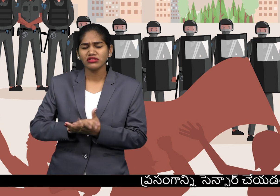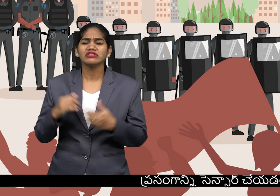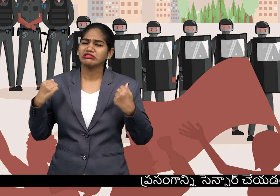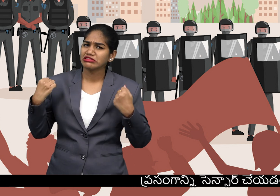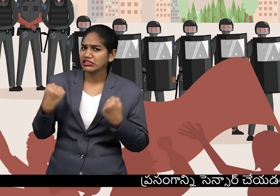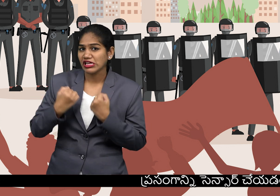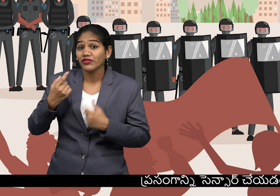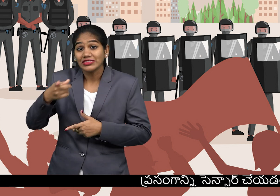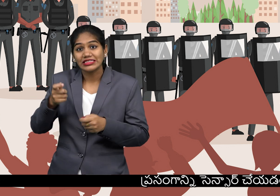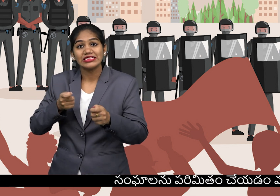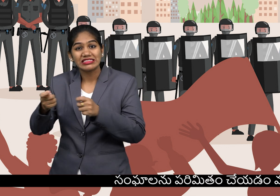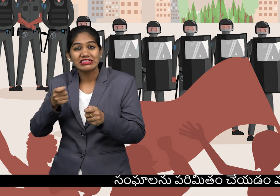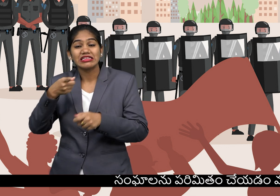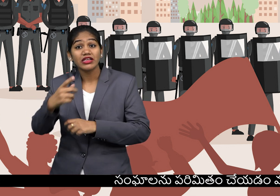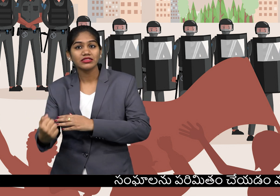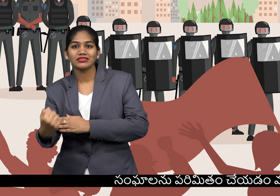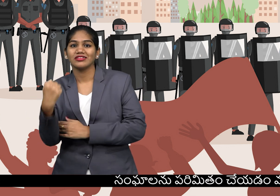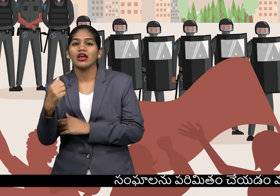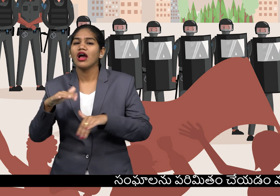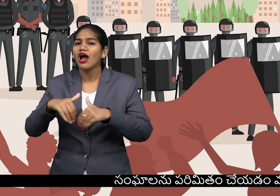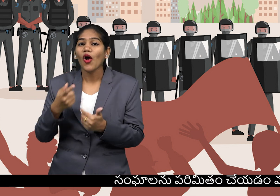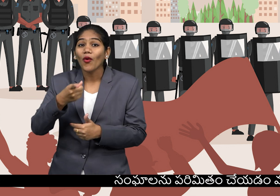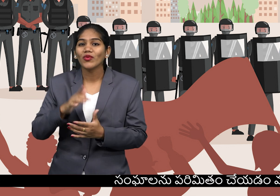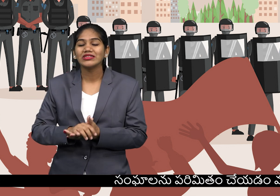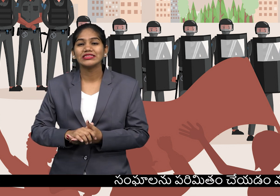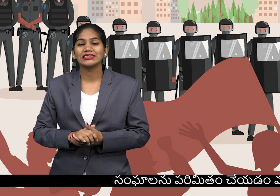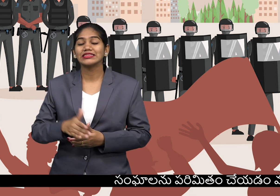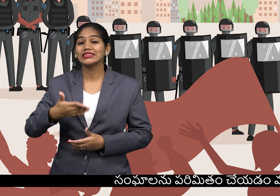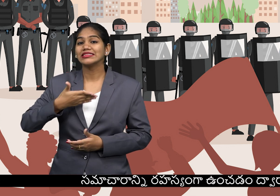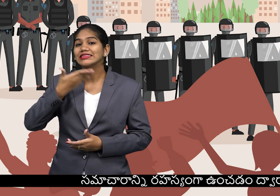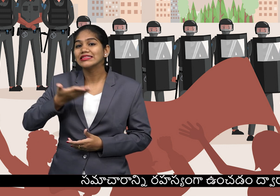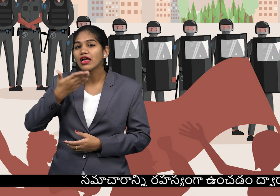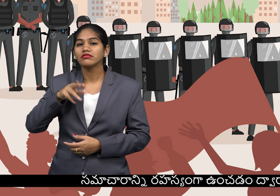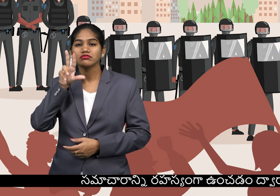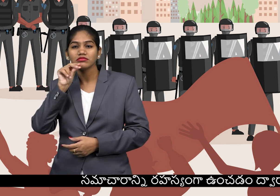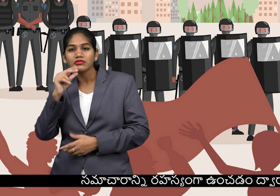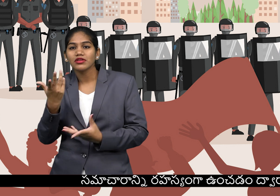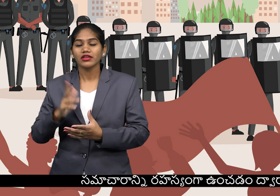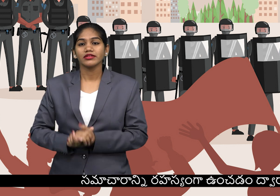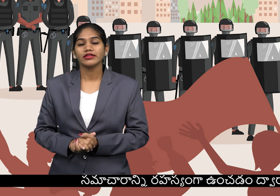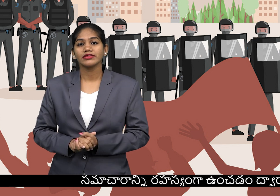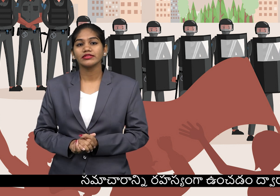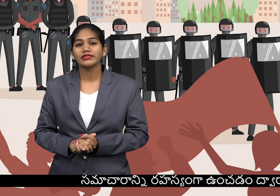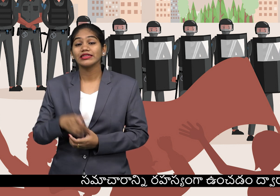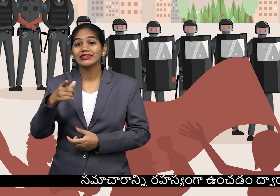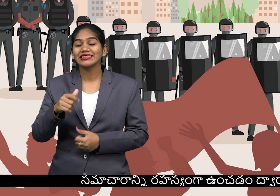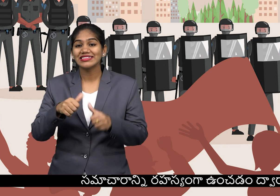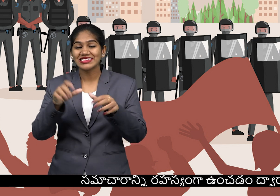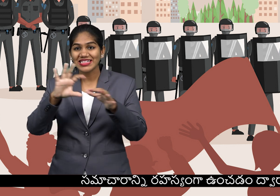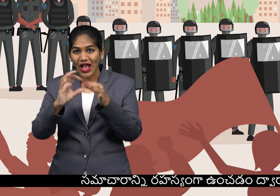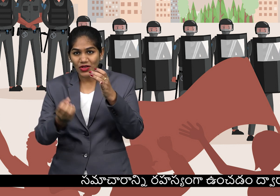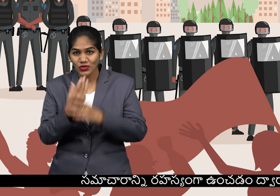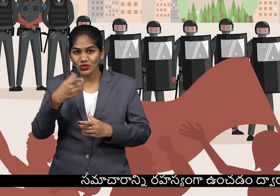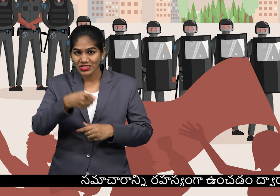ప్రసంగాన్ని సెన్సార్ చేయడం, సంఘాలను పరిమితం చేయడం మరియు సమాచారాన్ని రహస్యంగా ఉంచడం